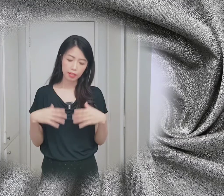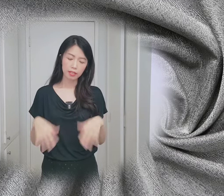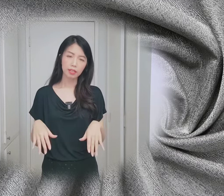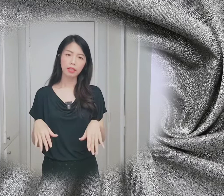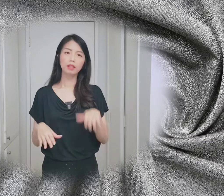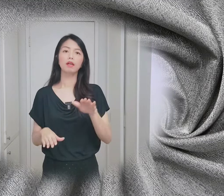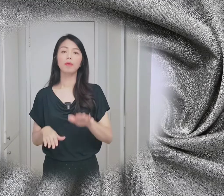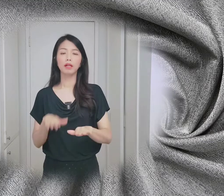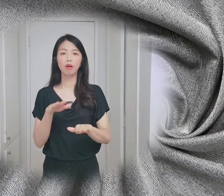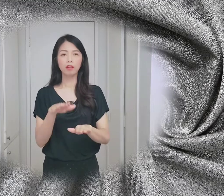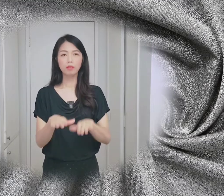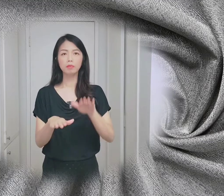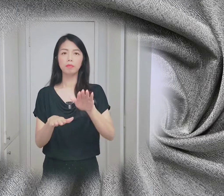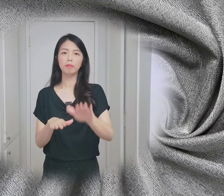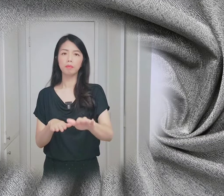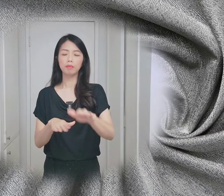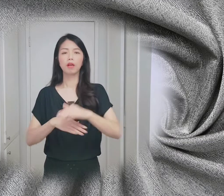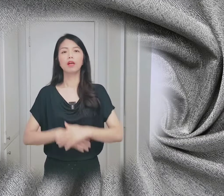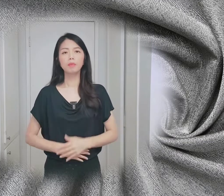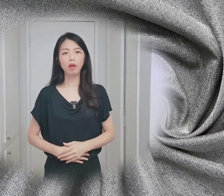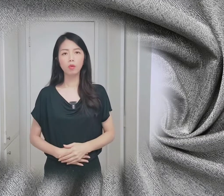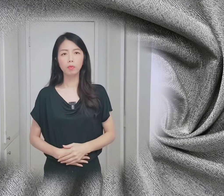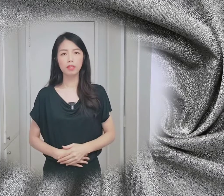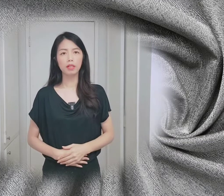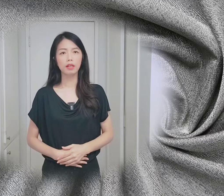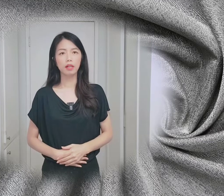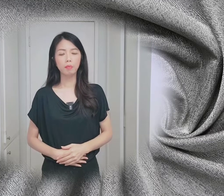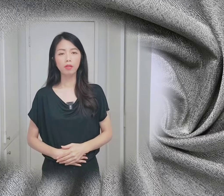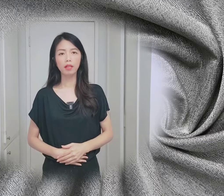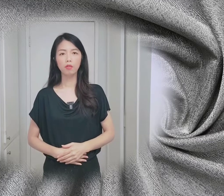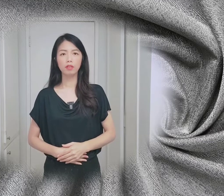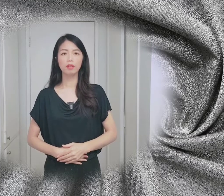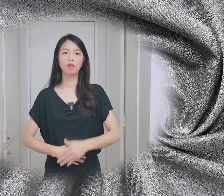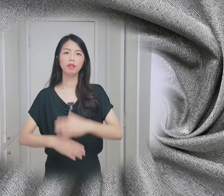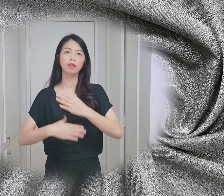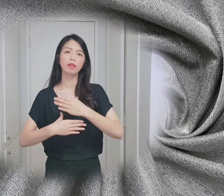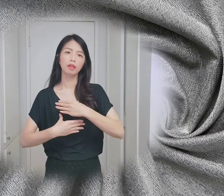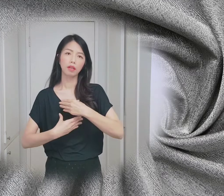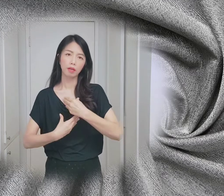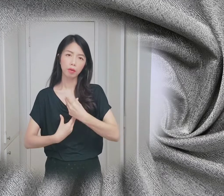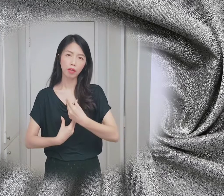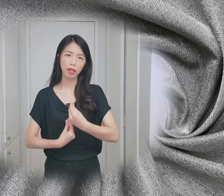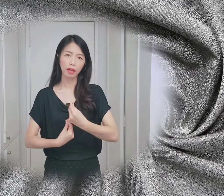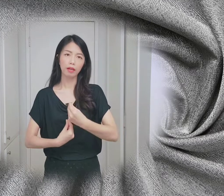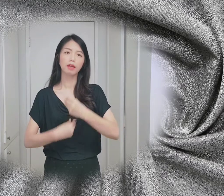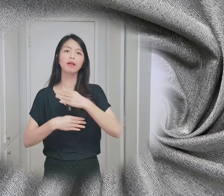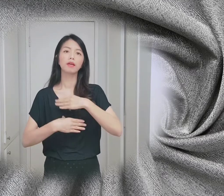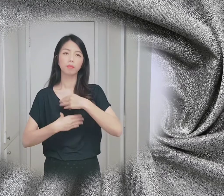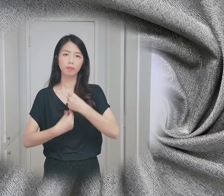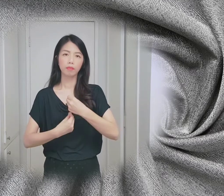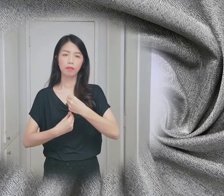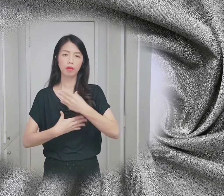그 지친 발걸음, 편히 옮기시기를. 편하다라고 하는 수어는 편안하다.